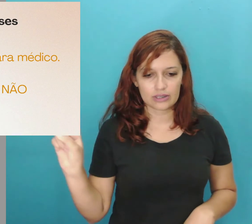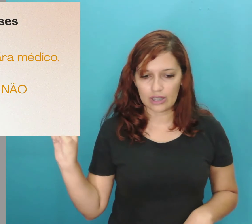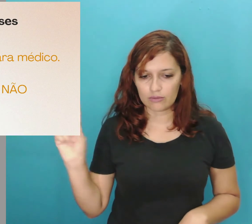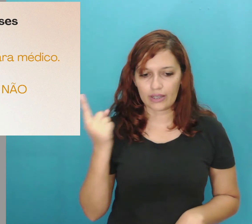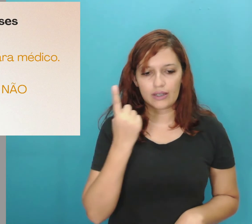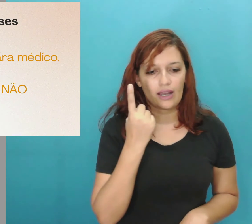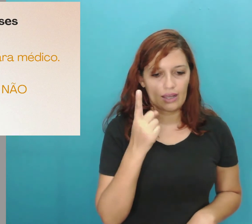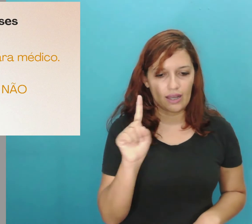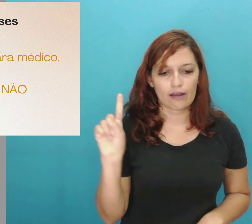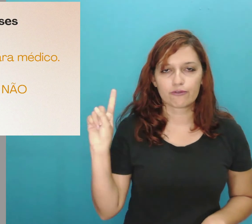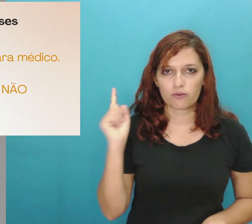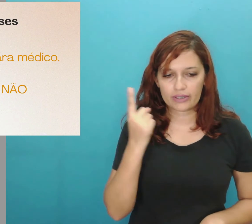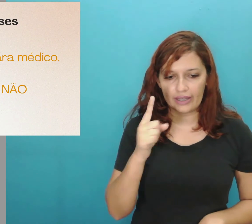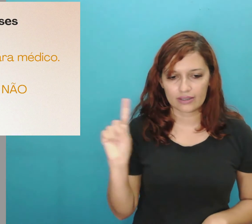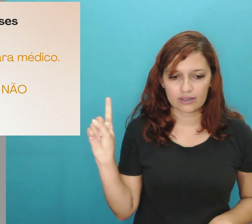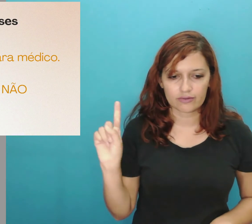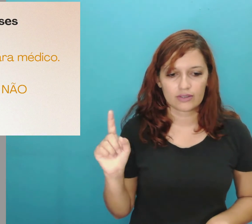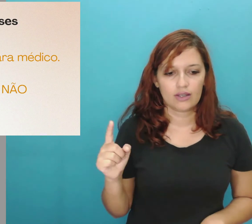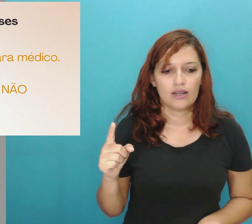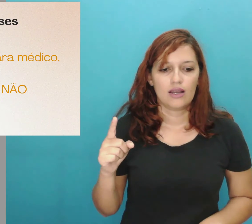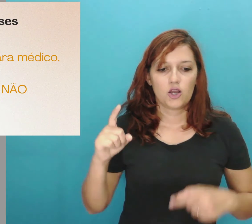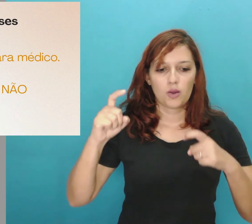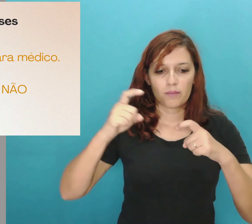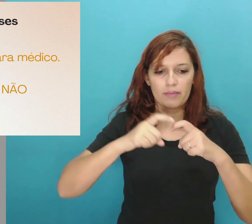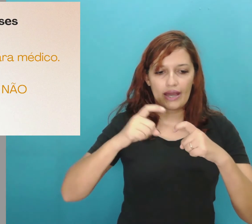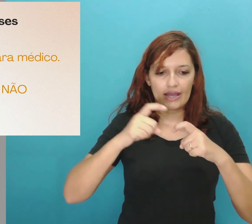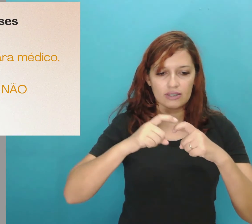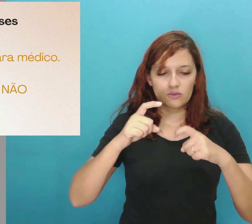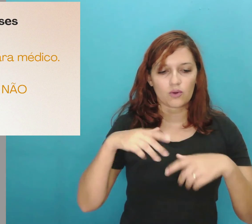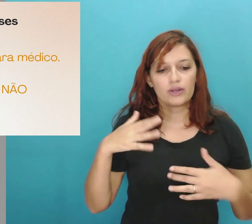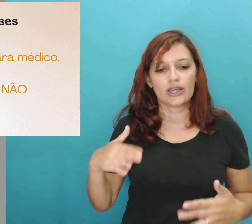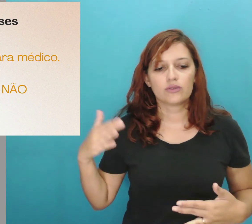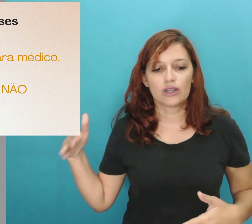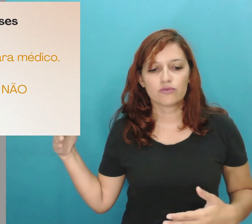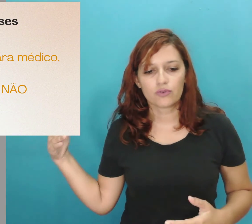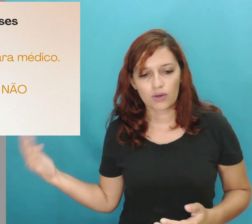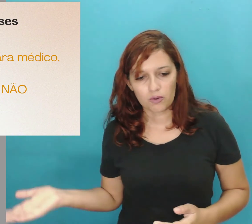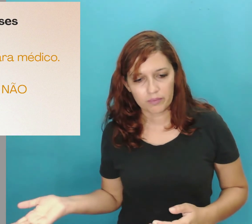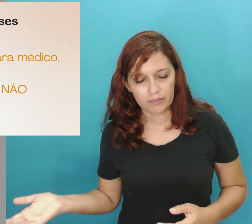não, né? A forma negativa. Médico, ó, eu não vou